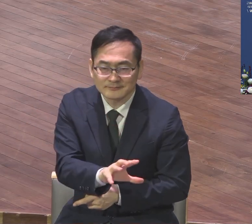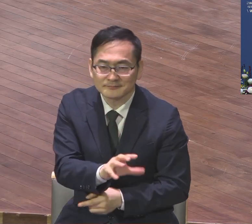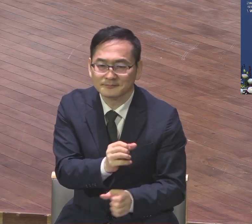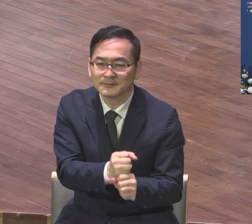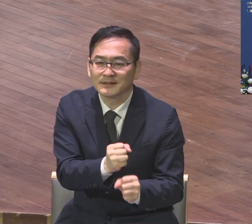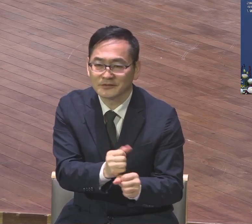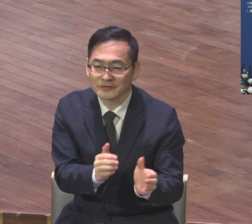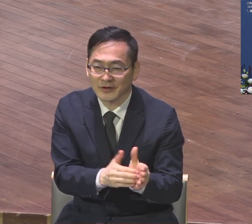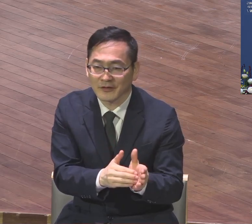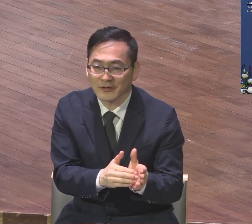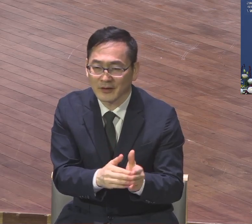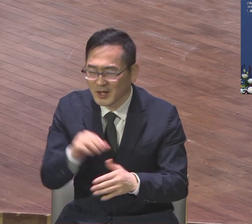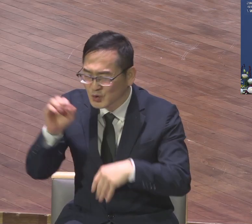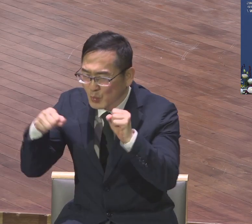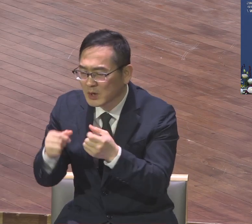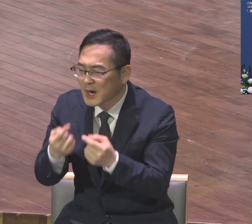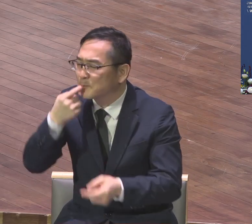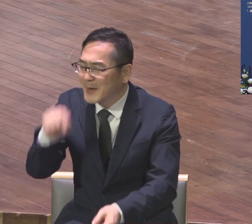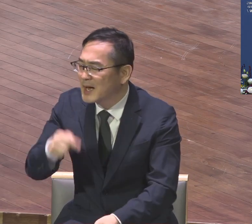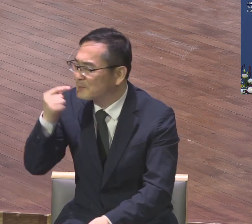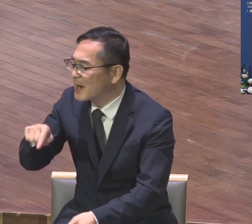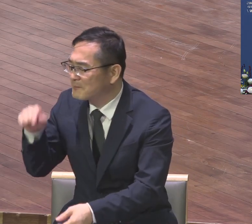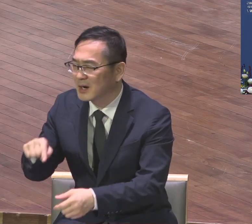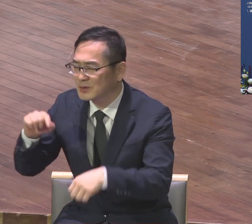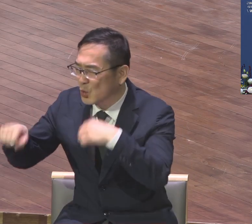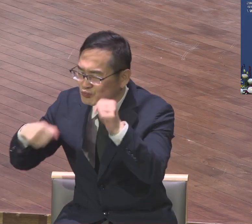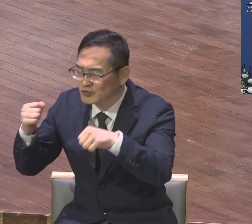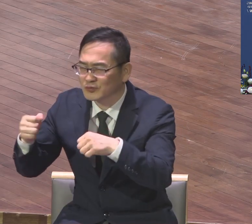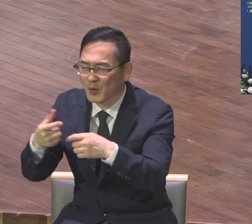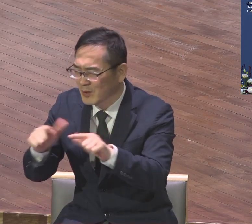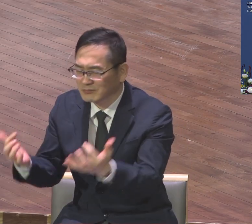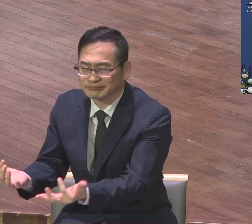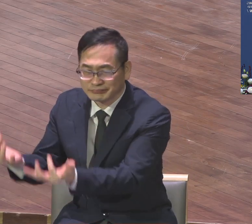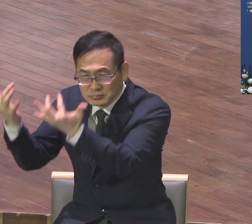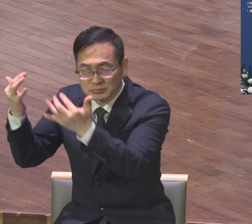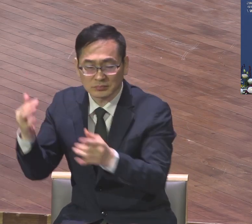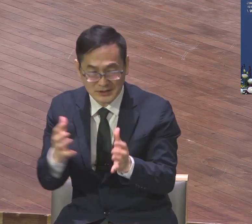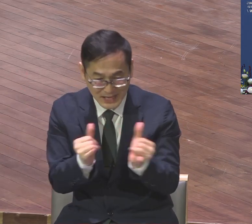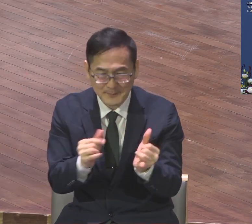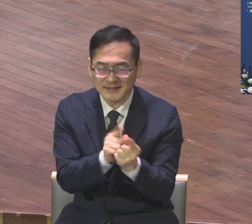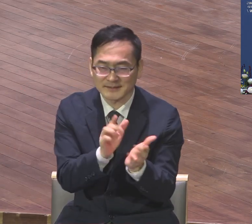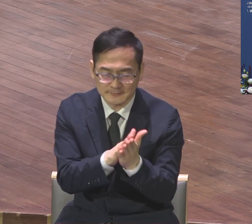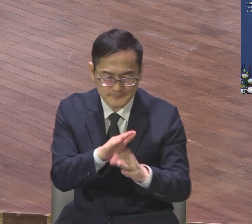지었어요. 이것은 인간만이 영혼을 가지고 있어요.